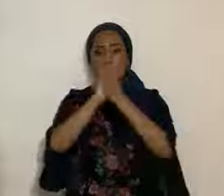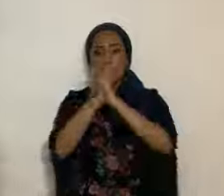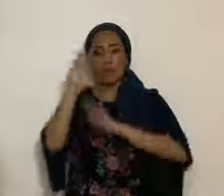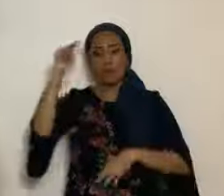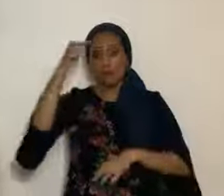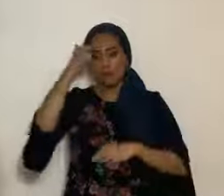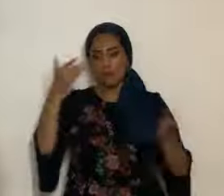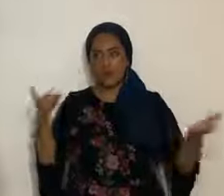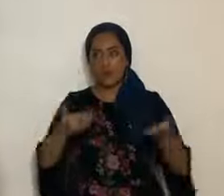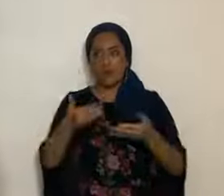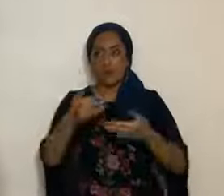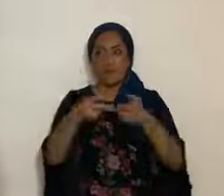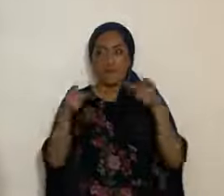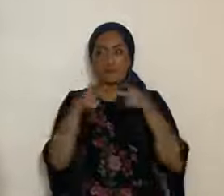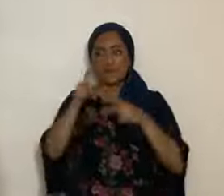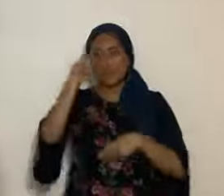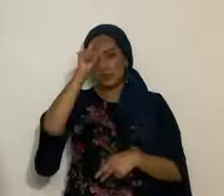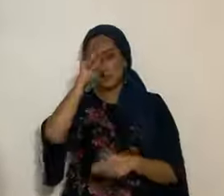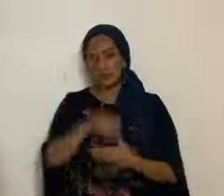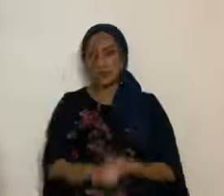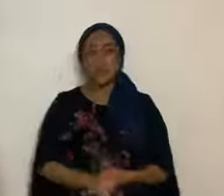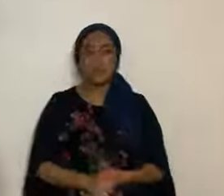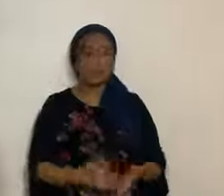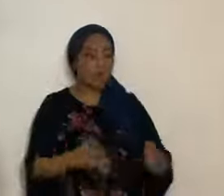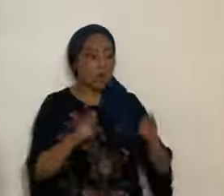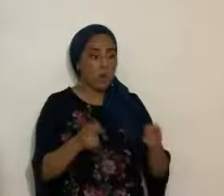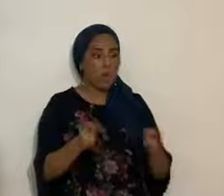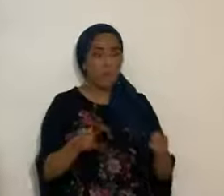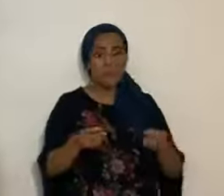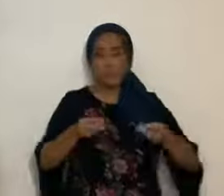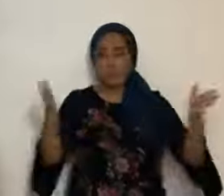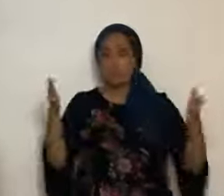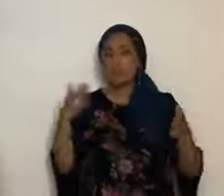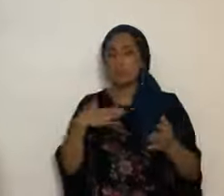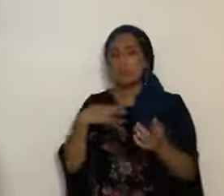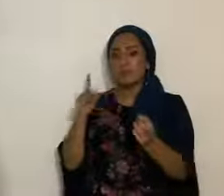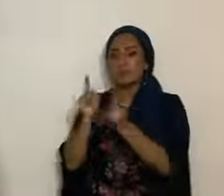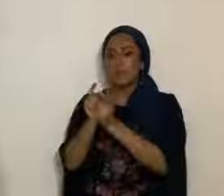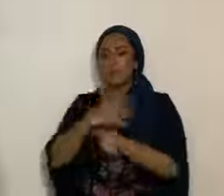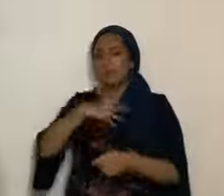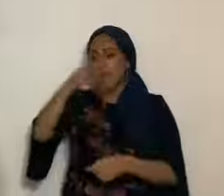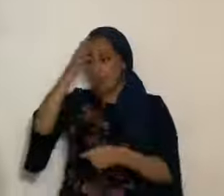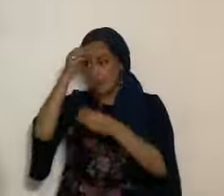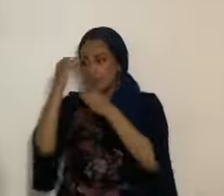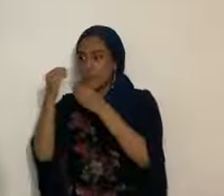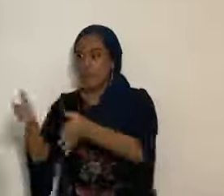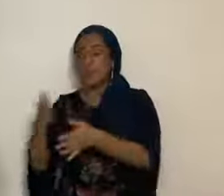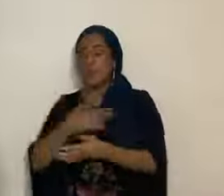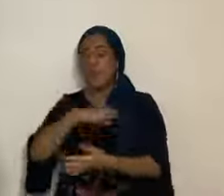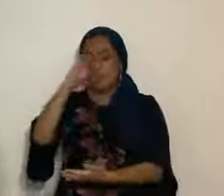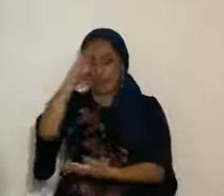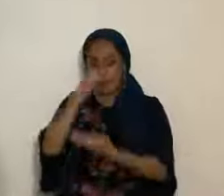tierra de Egipto. Daos prisa, id a mi padre y decidle, así dice tu hijo José, Elohim